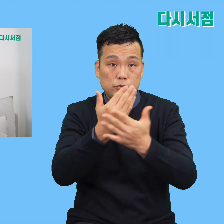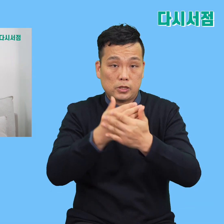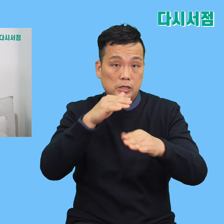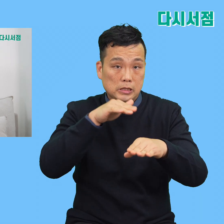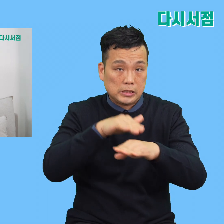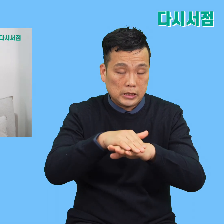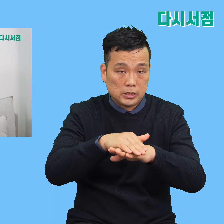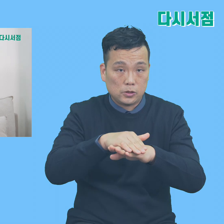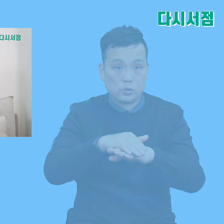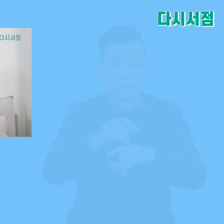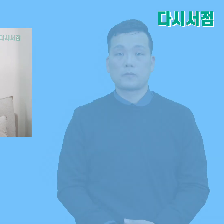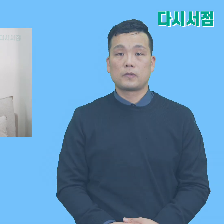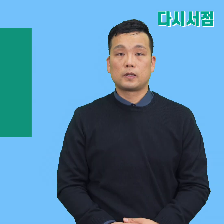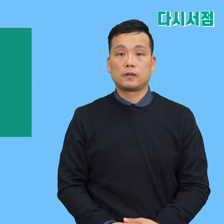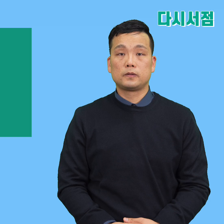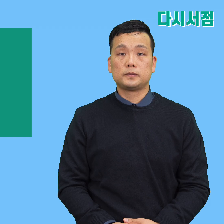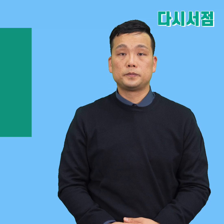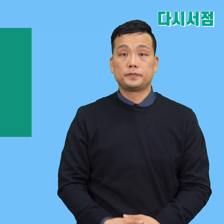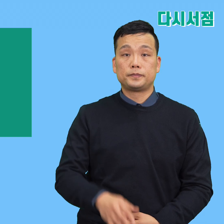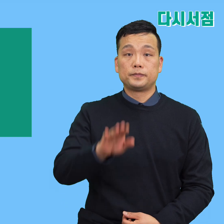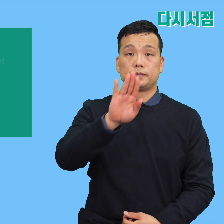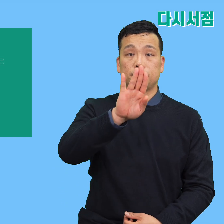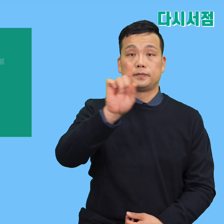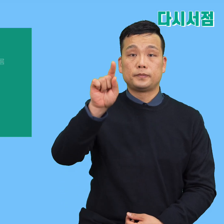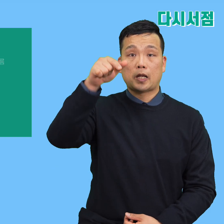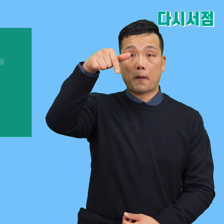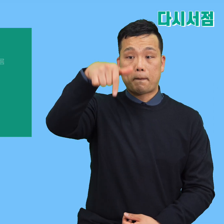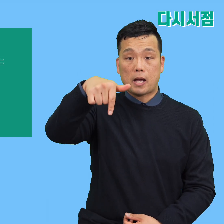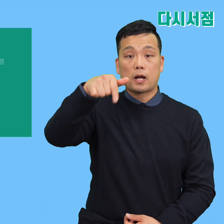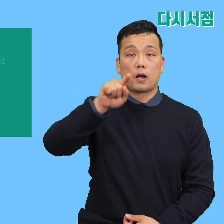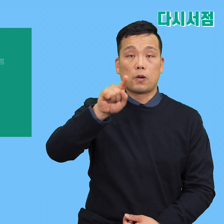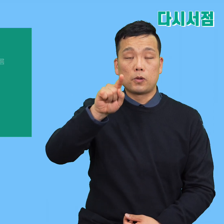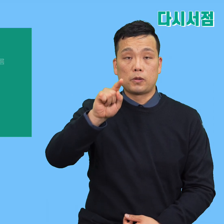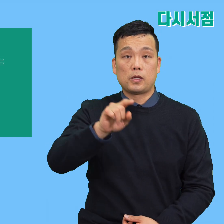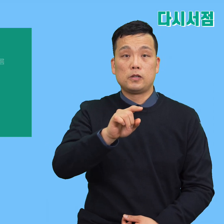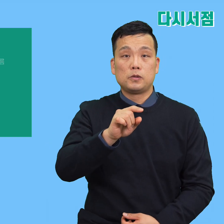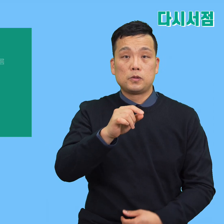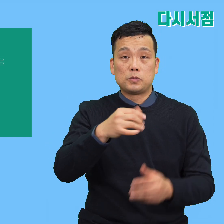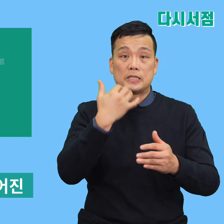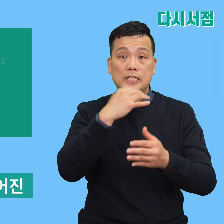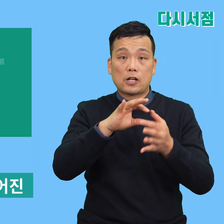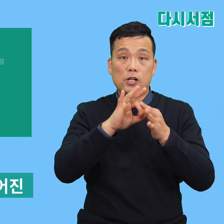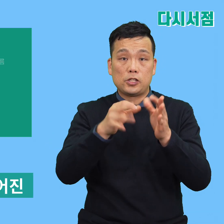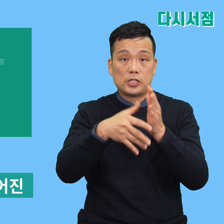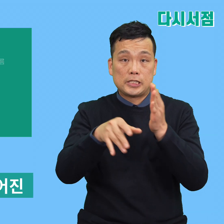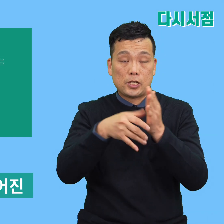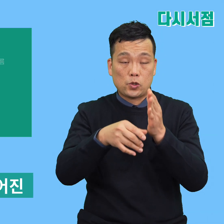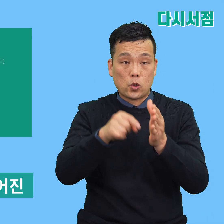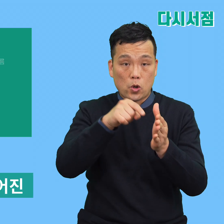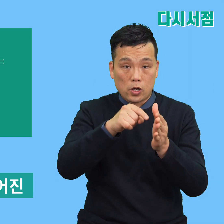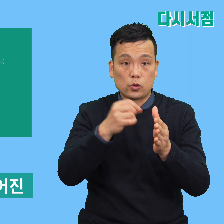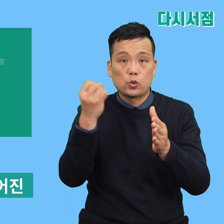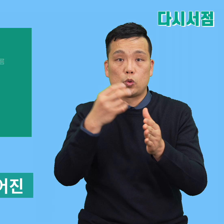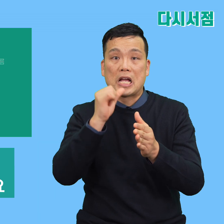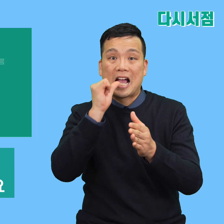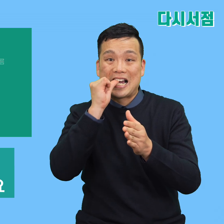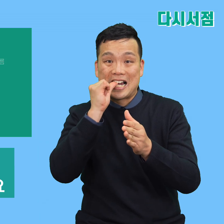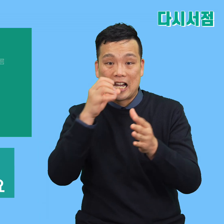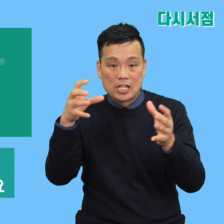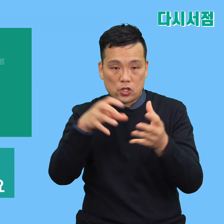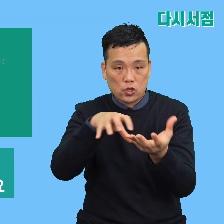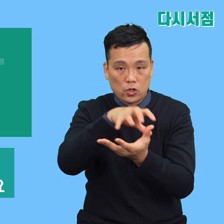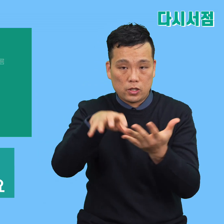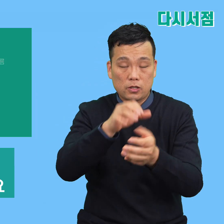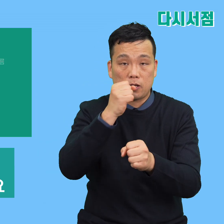외에도 특수 필름이나 박은 안료, 염료, 그리고 약간의 금속으로 만들어진